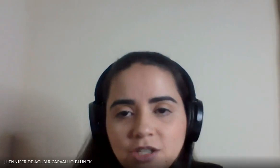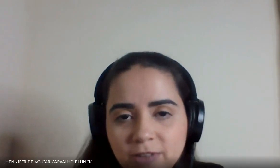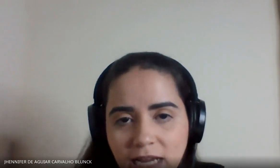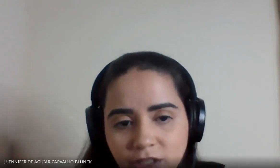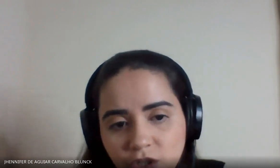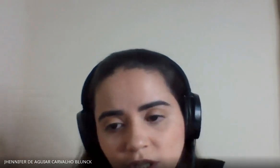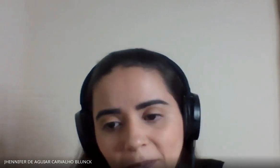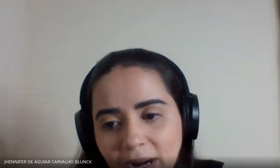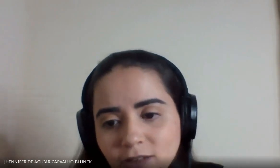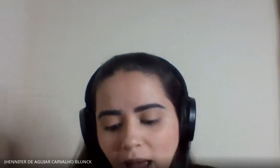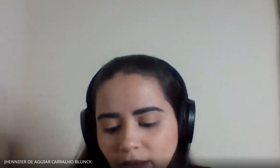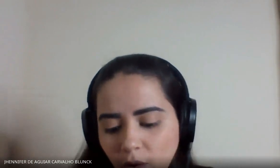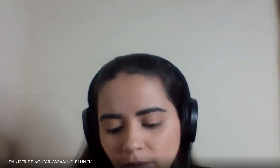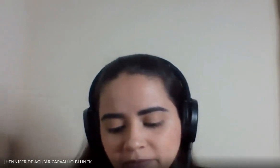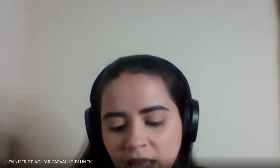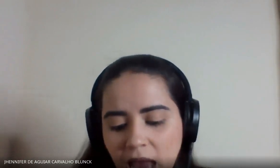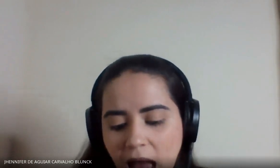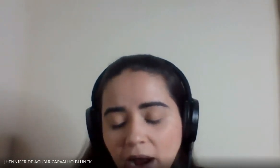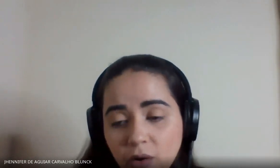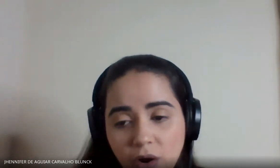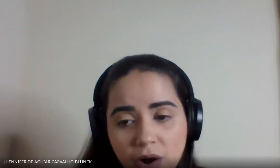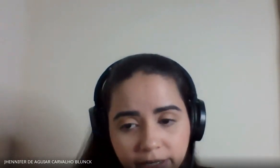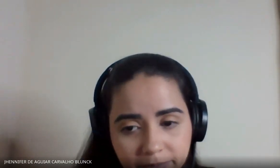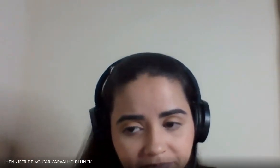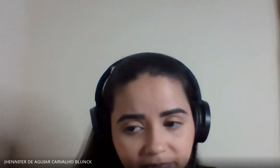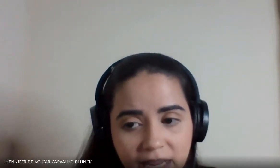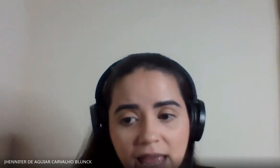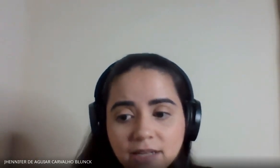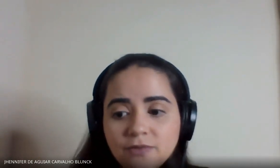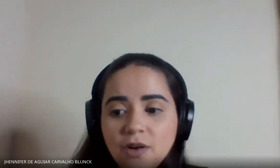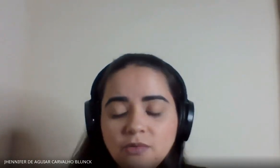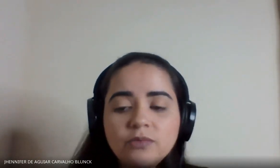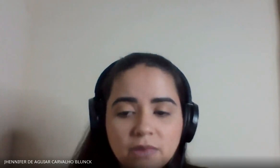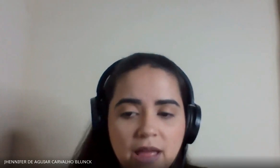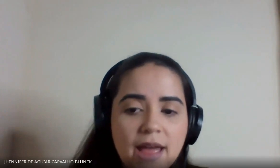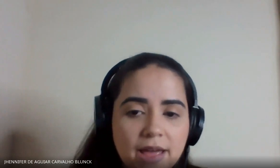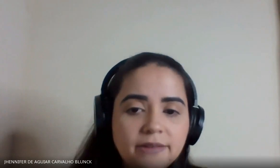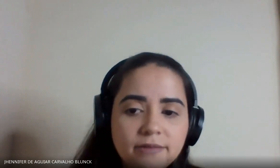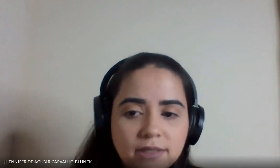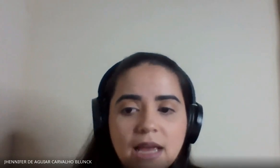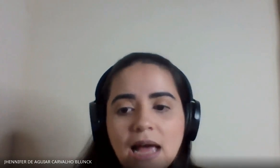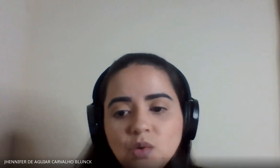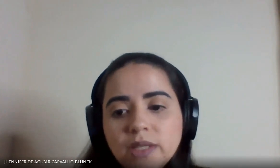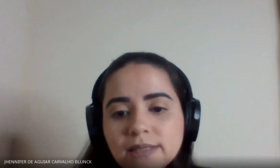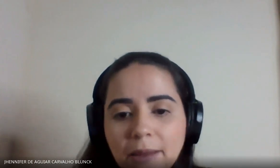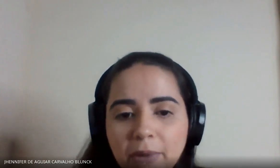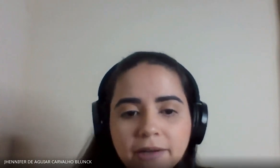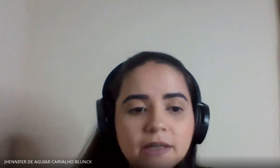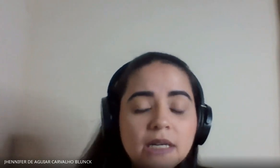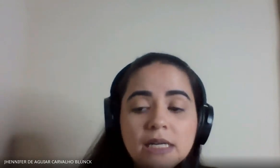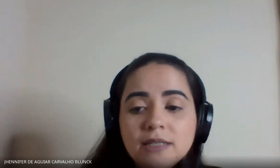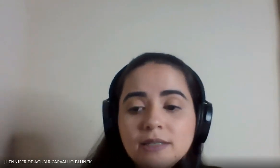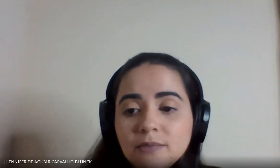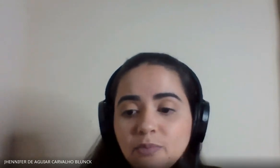primeiras atividades a gente deu um prazo maior. Agora, elas vão encerrar toda